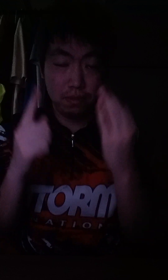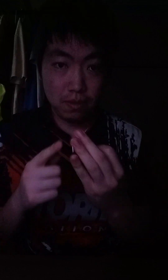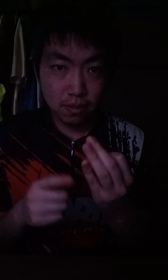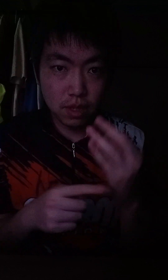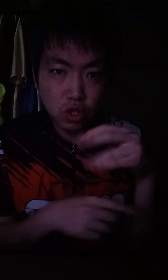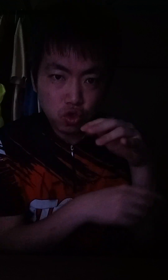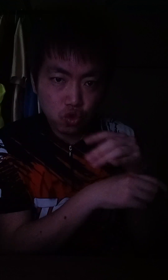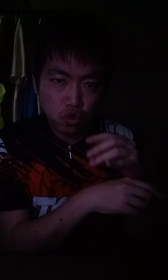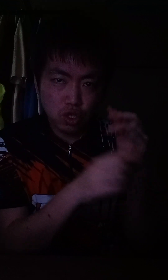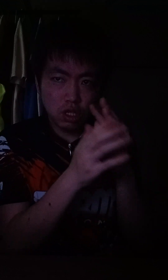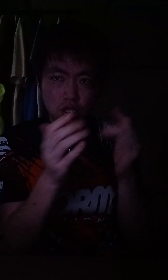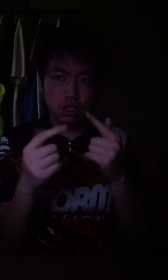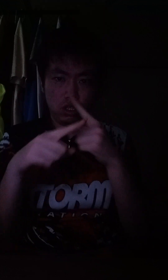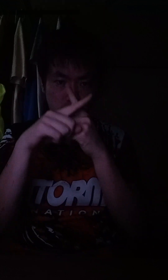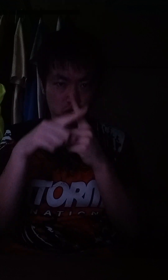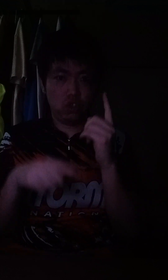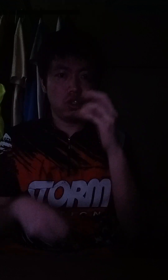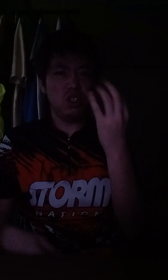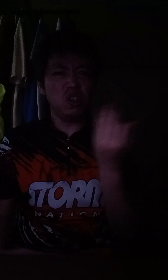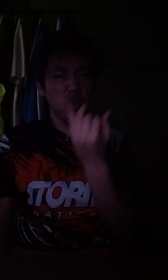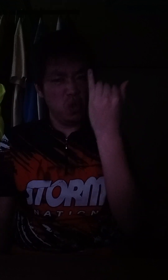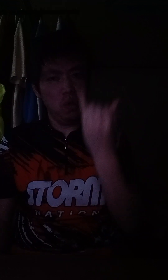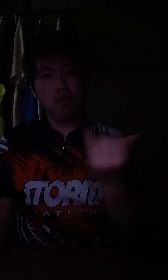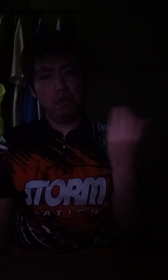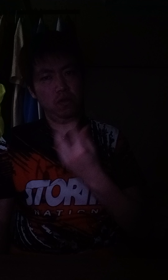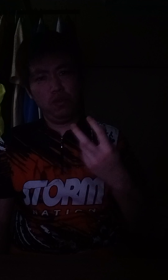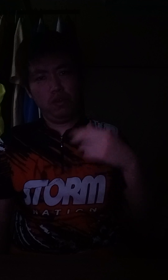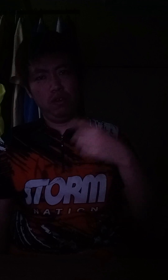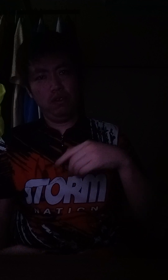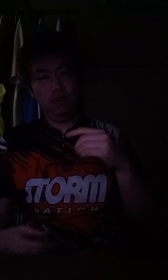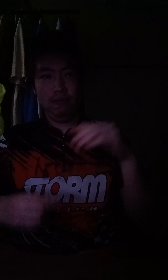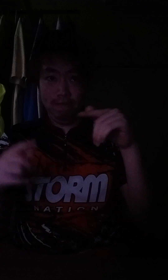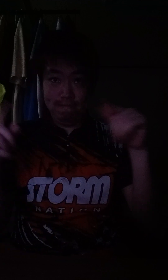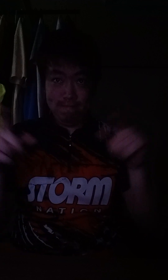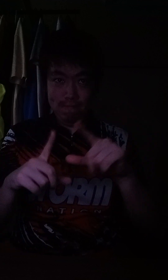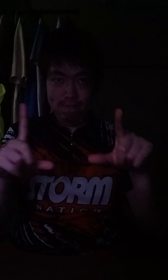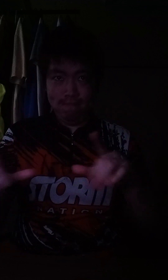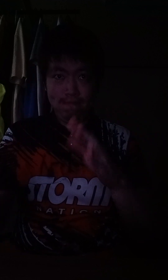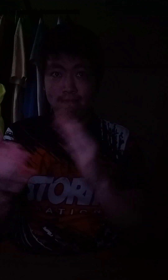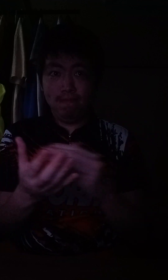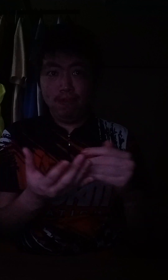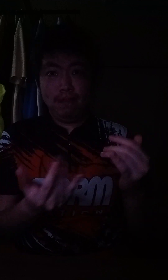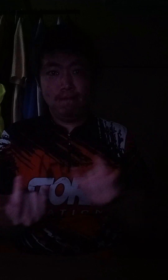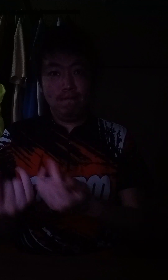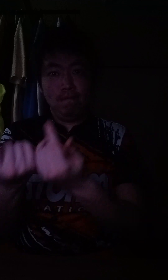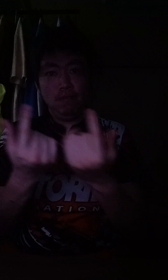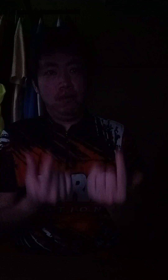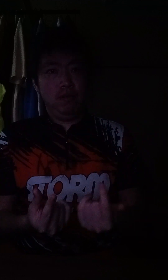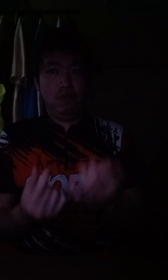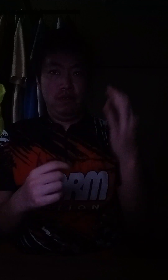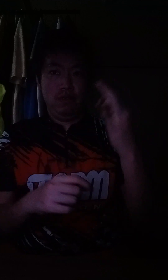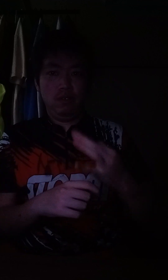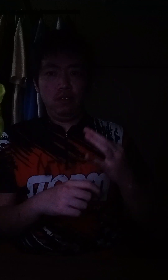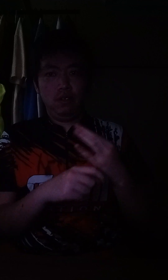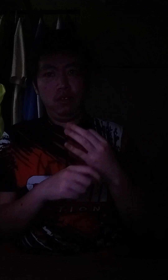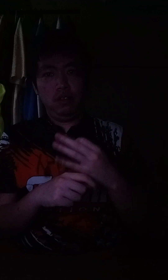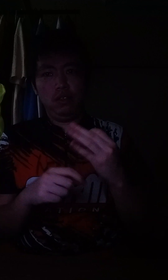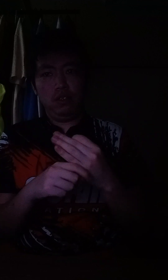그다음에 거기에 더해서 이제 척수 결박 증후군이라고 하는 그런 척수가 이제 정상적인 위치로 자라서 올라갈